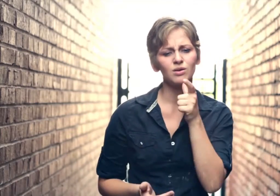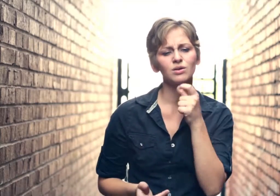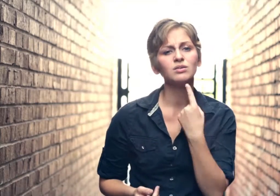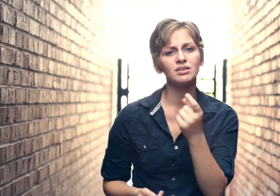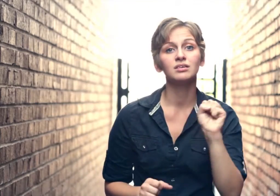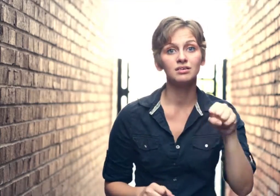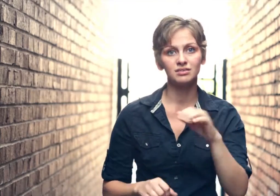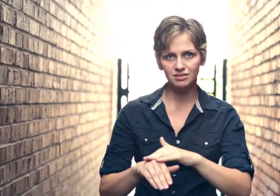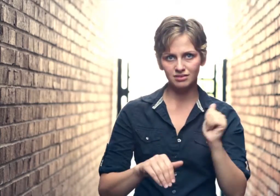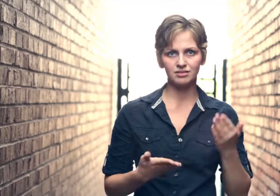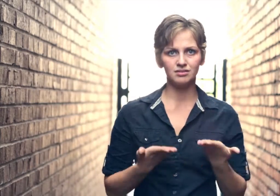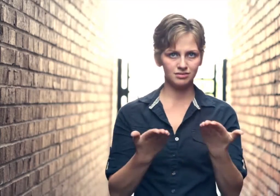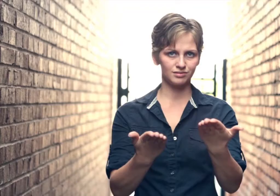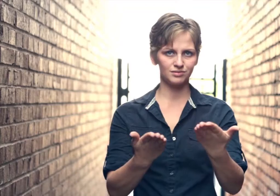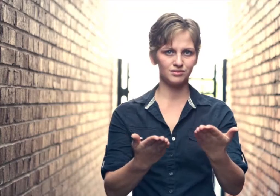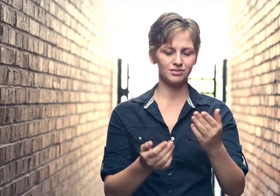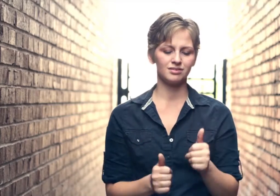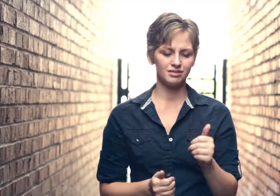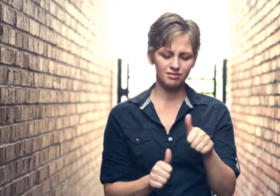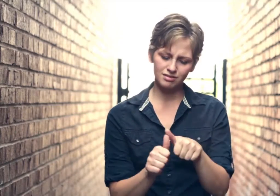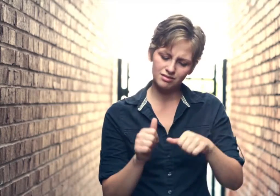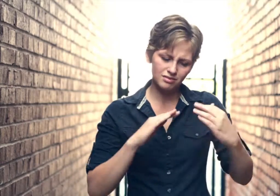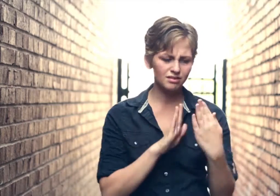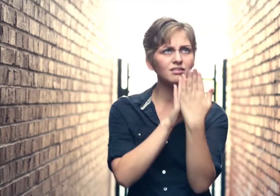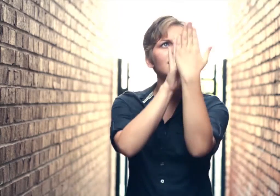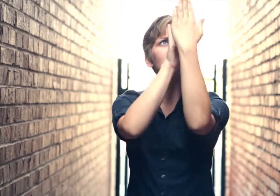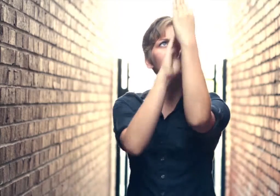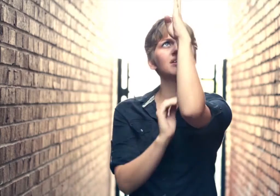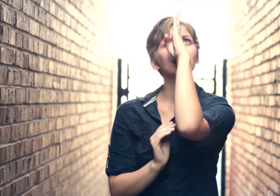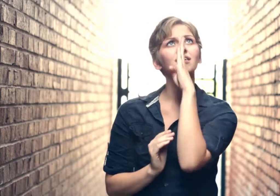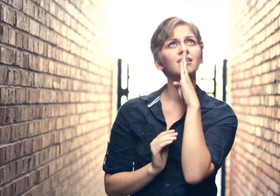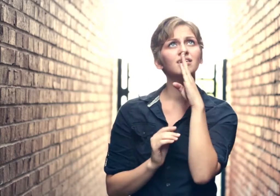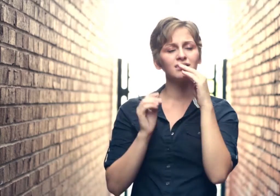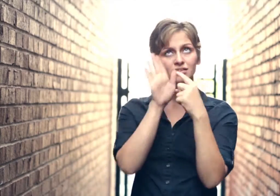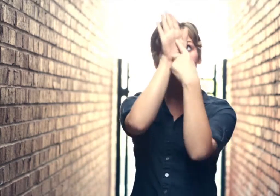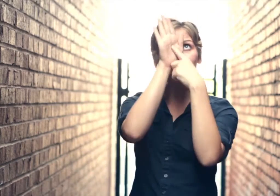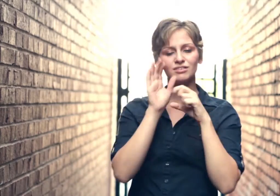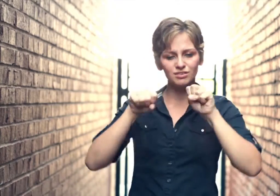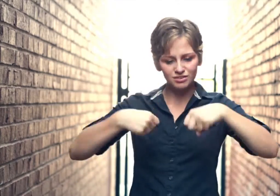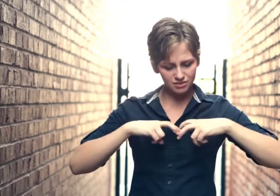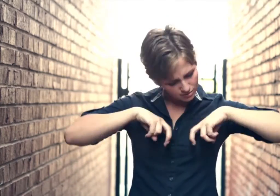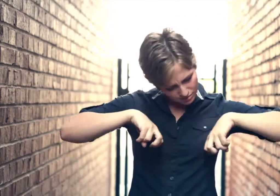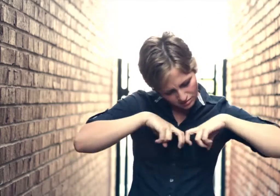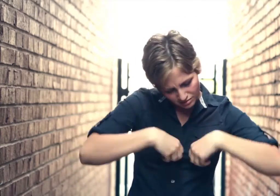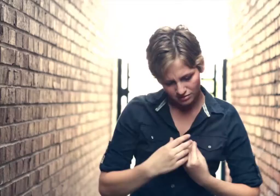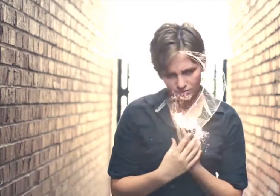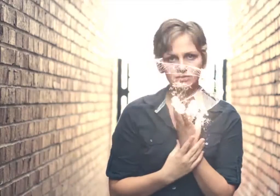todos aquellos que responden afirmativamente a la llamada a servir. Cada encuentro con Dios es una